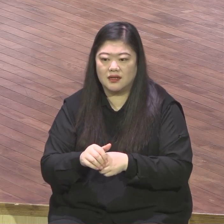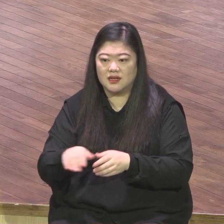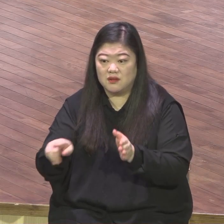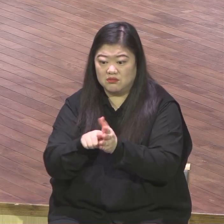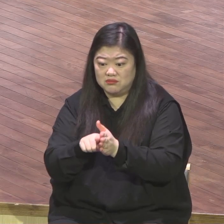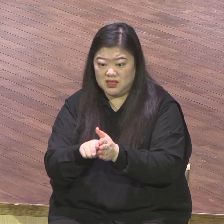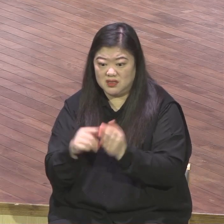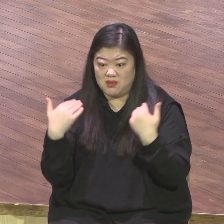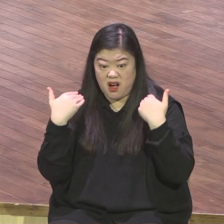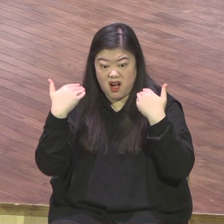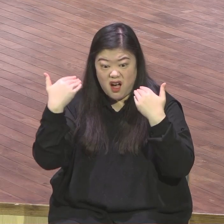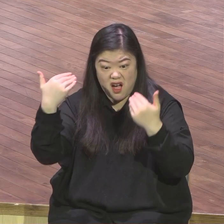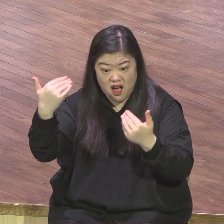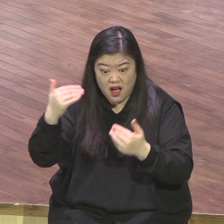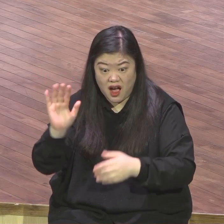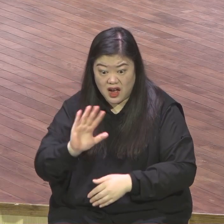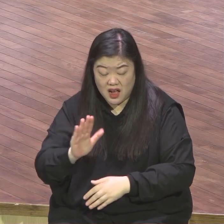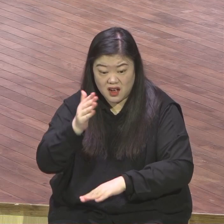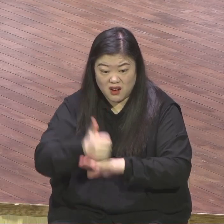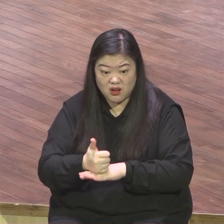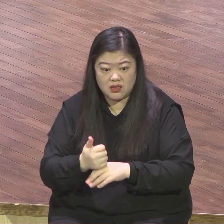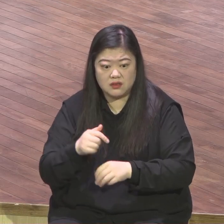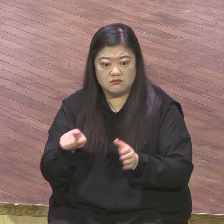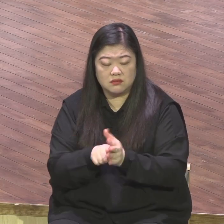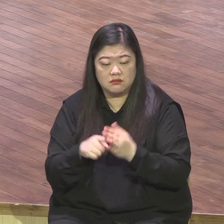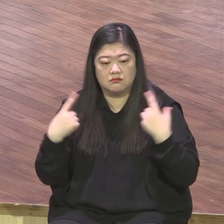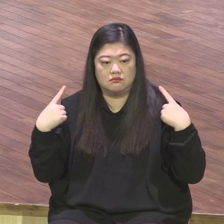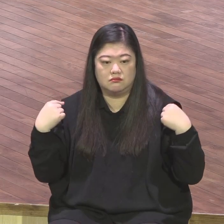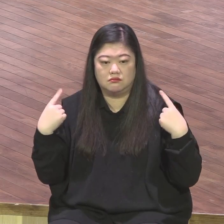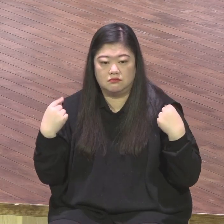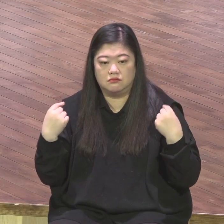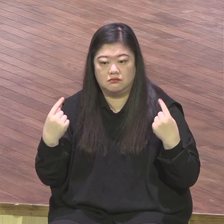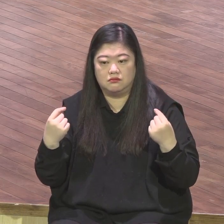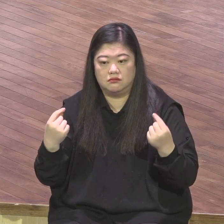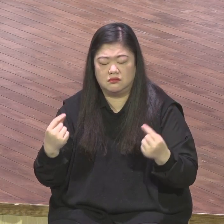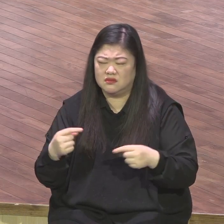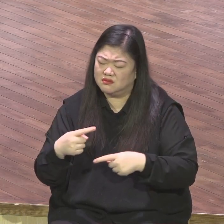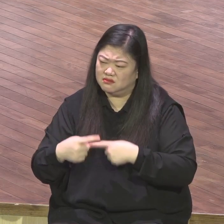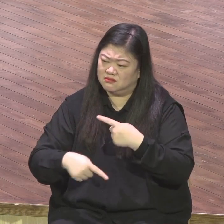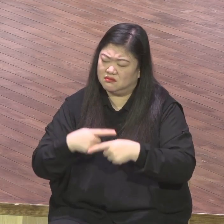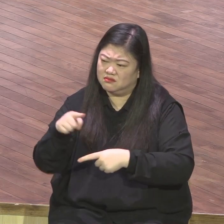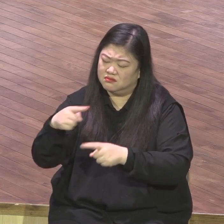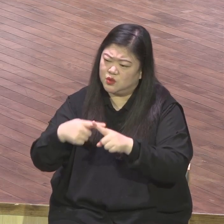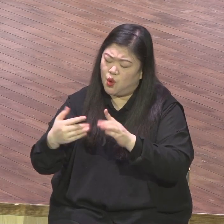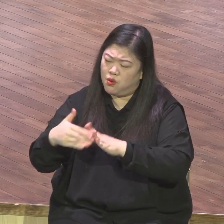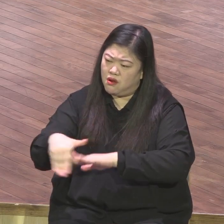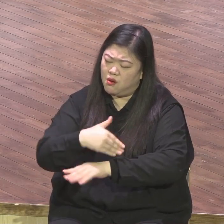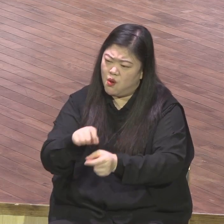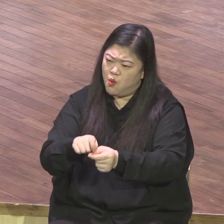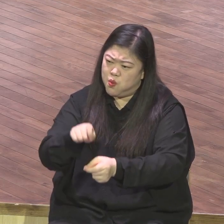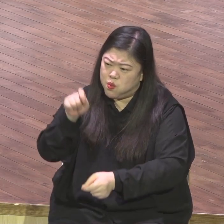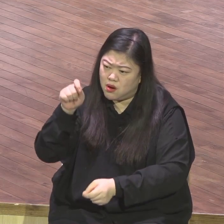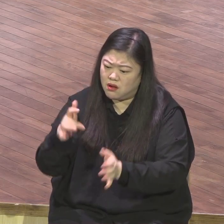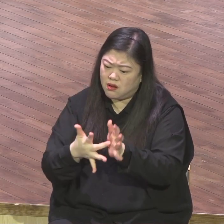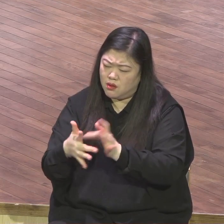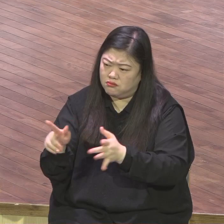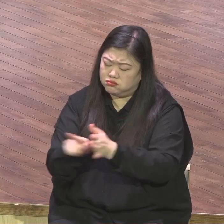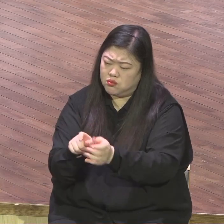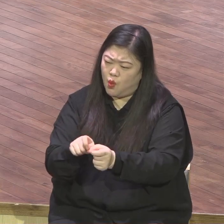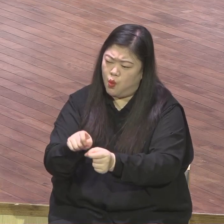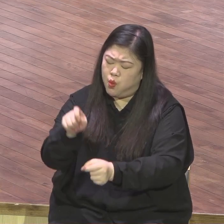거꾸라지야. 맨날 신앙 수준이 그 수준이야. 노는 게 말하는 게 살아가는 사역 현장이 없어.